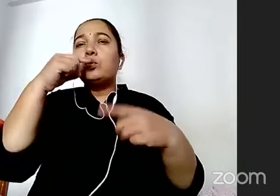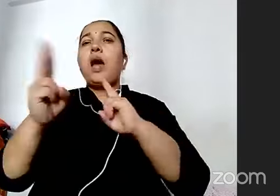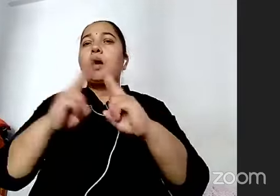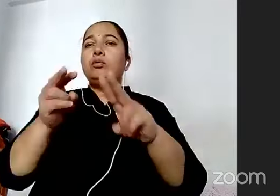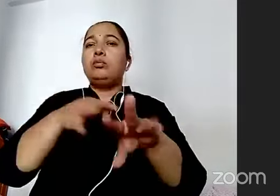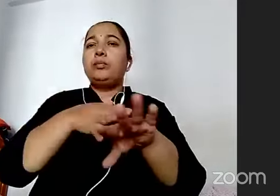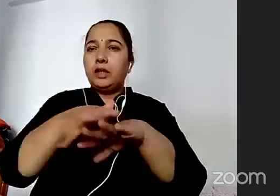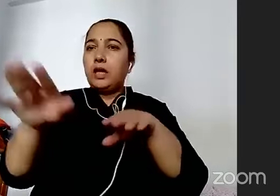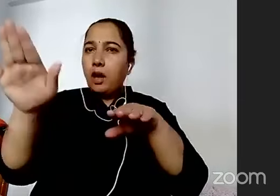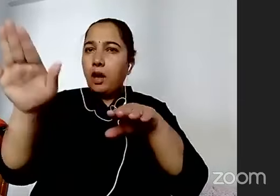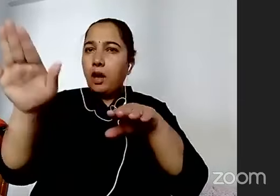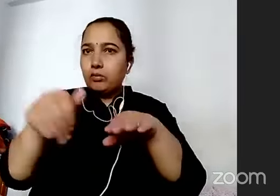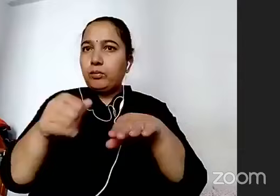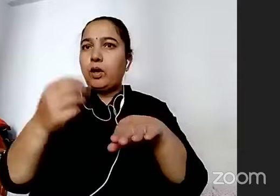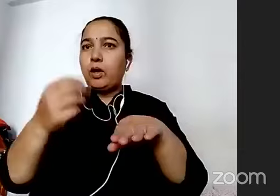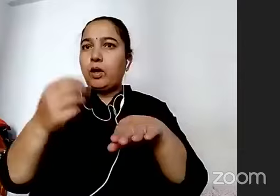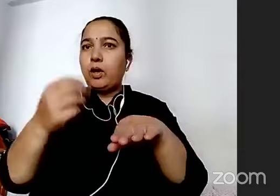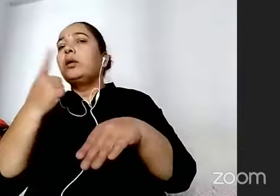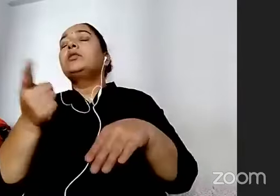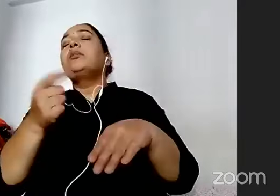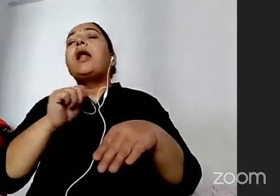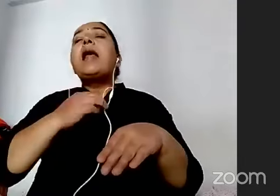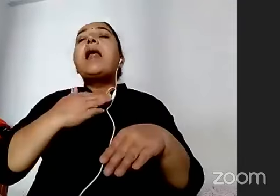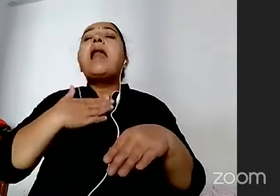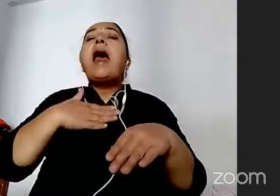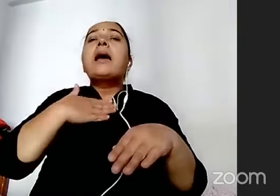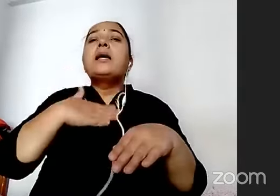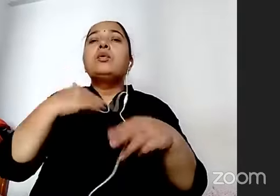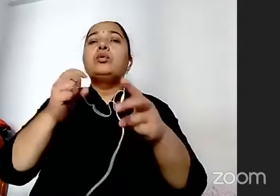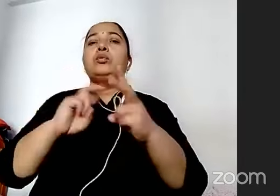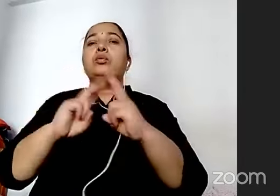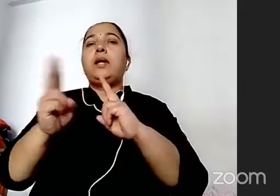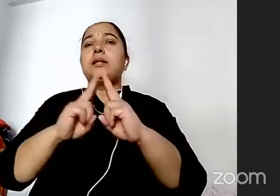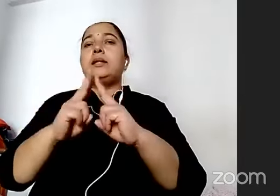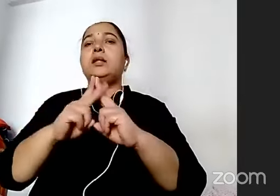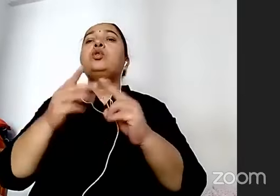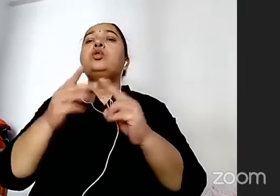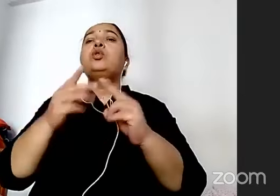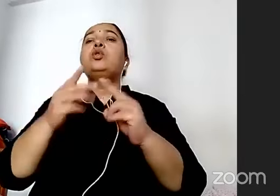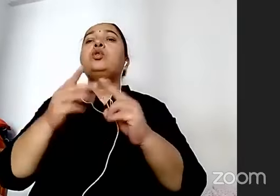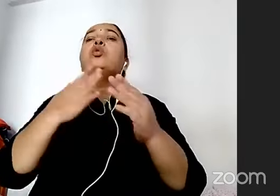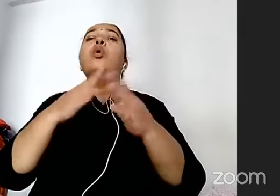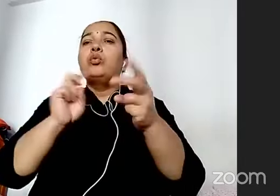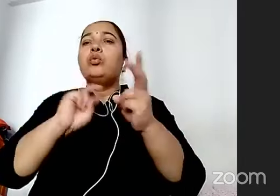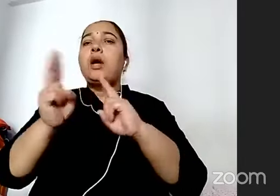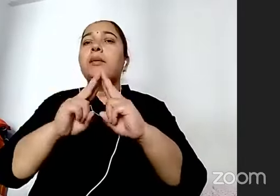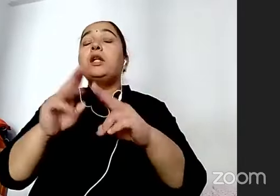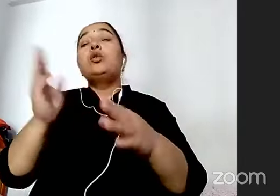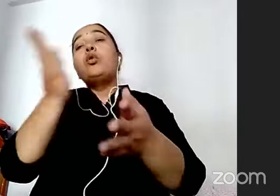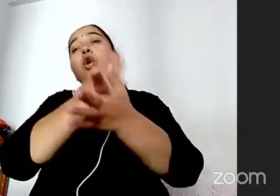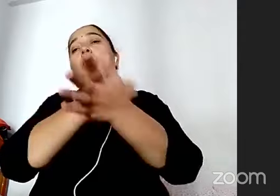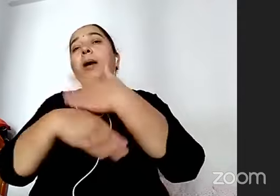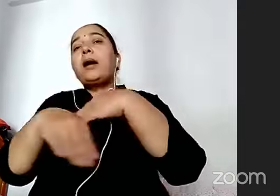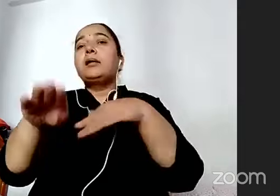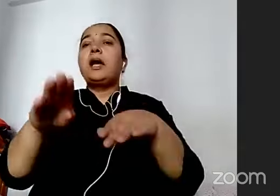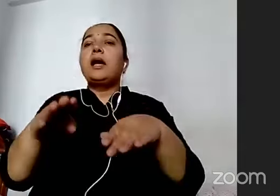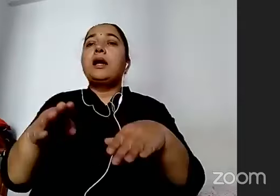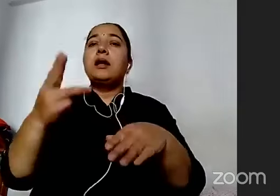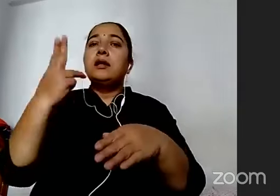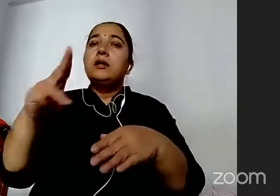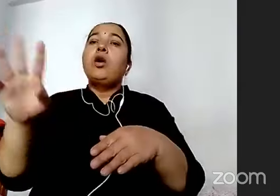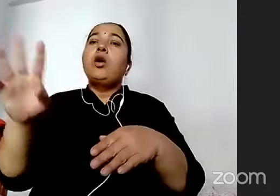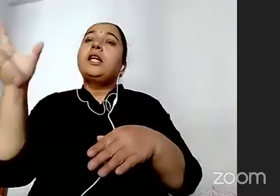एकदमै एकदम छुएको कुरा भनेको यो हामीले यत्रो डिजेबिलिटी मुभमेन्ट भइरहेछ, डिजेबल राइट्समा हामी काम